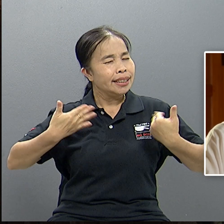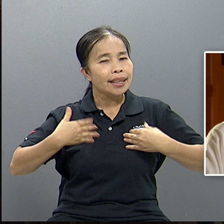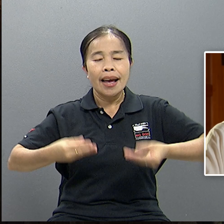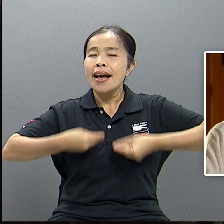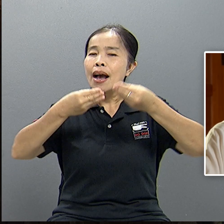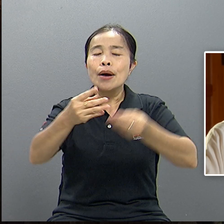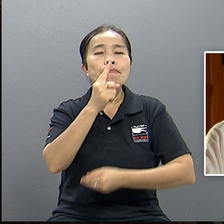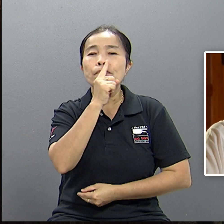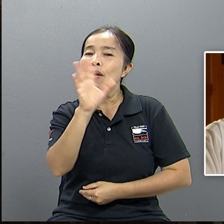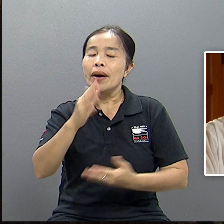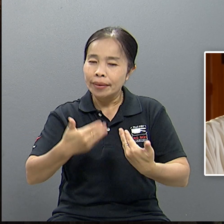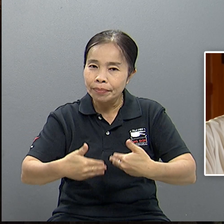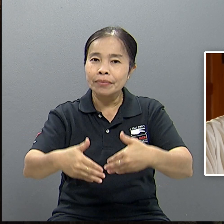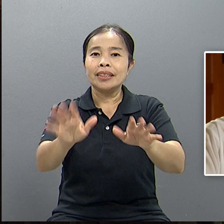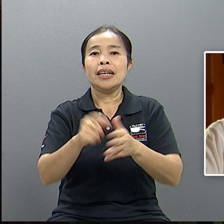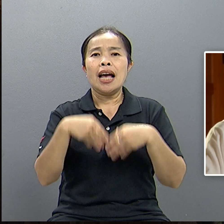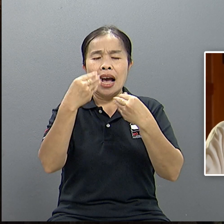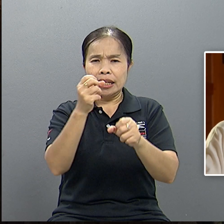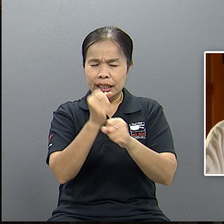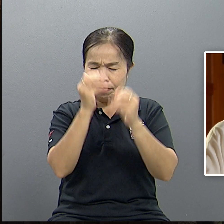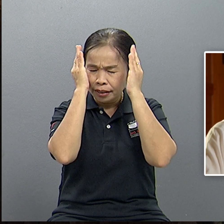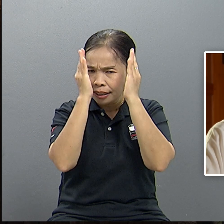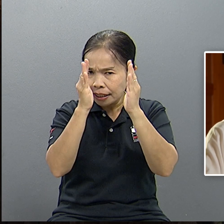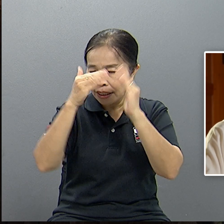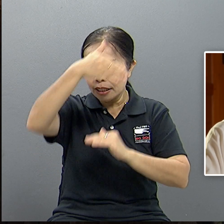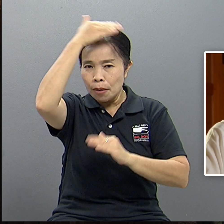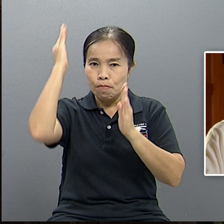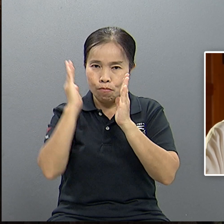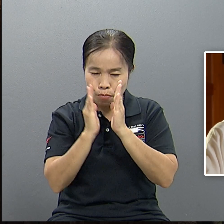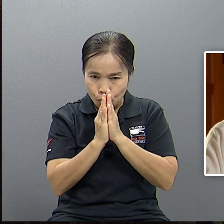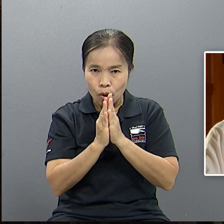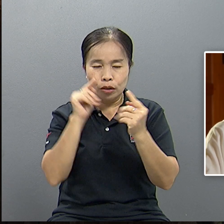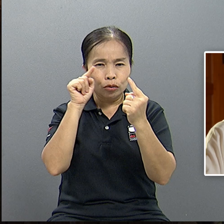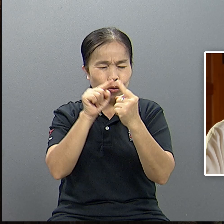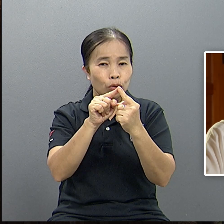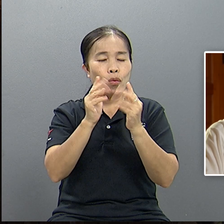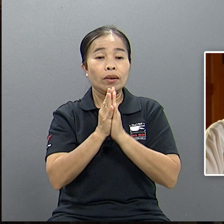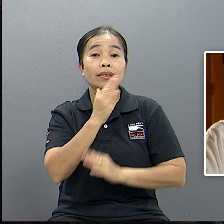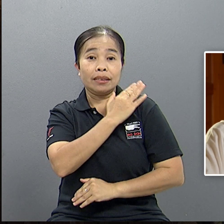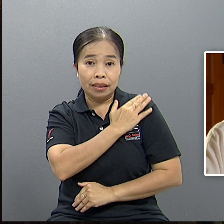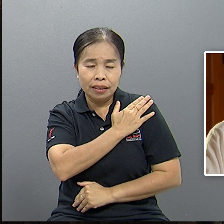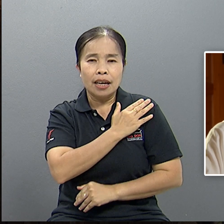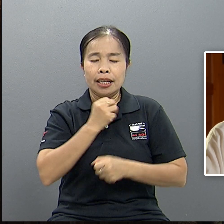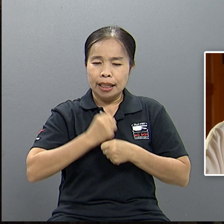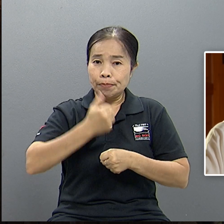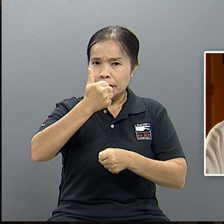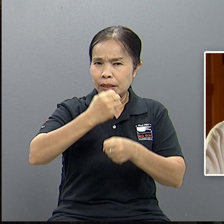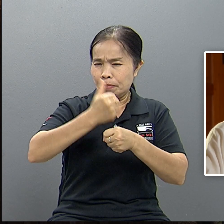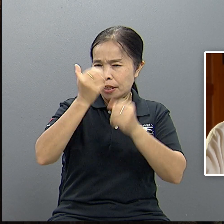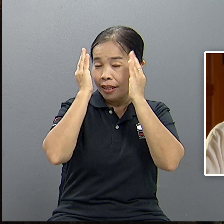างขอให้พ่อเลิศจงตั้งใจสืบต่อพระพุทธศาสนาอยู่ในเพศพรหมจรรย์เป็นอัน